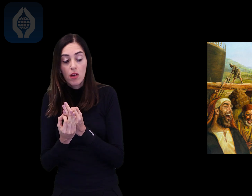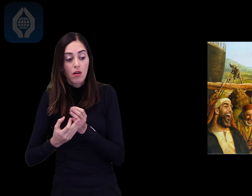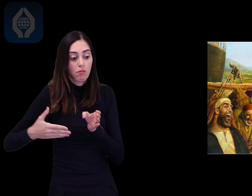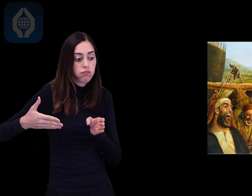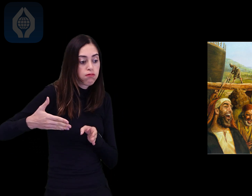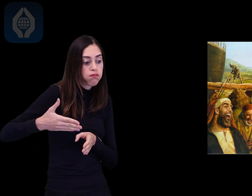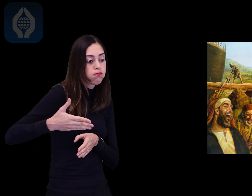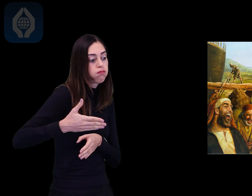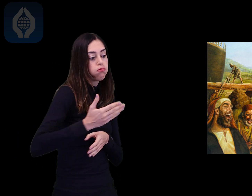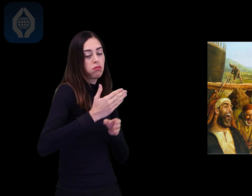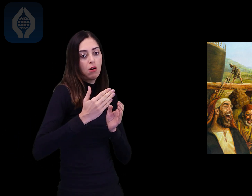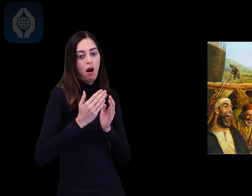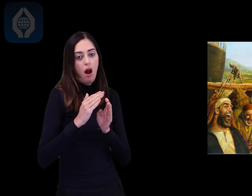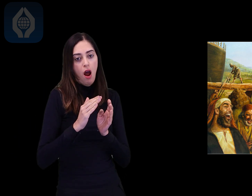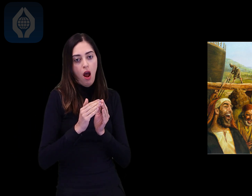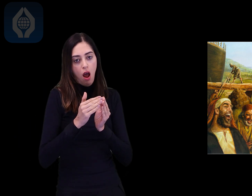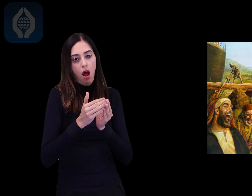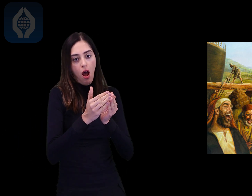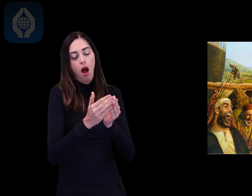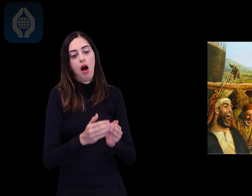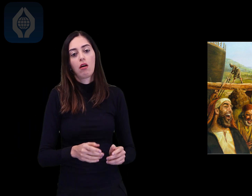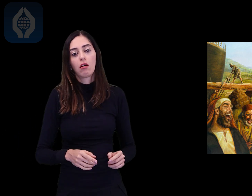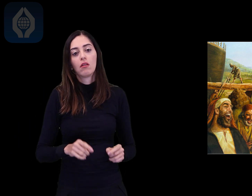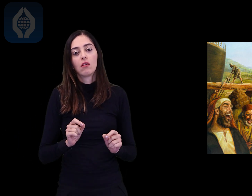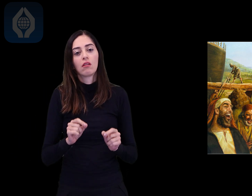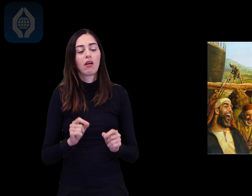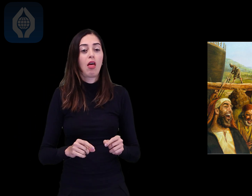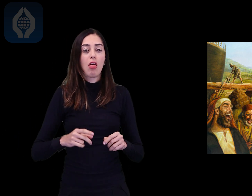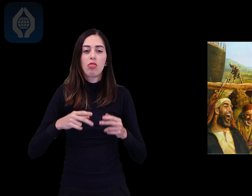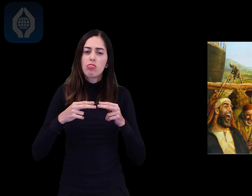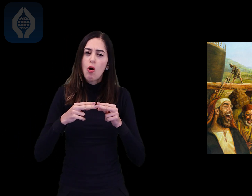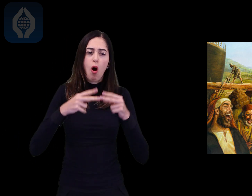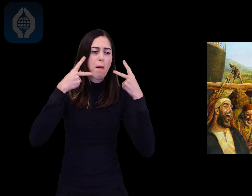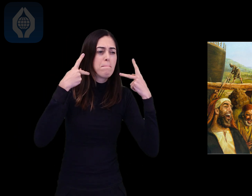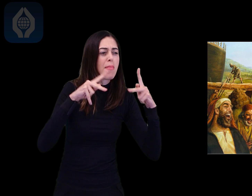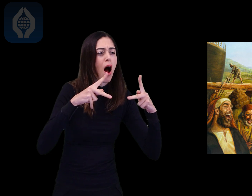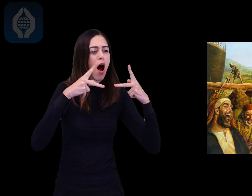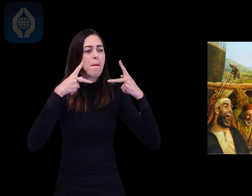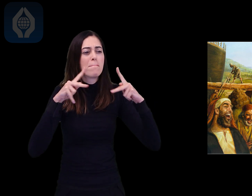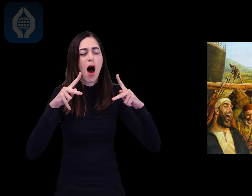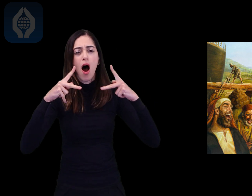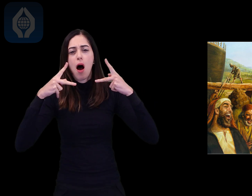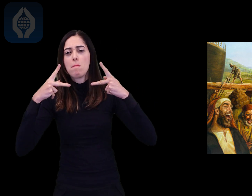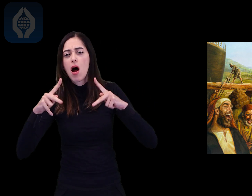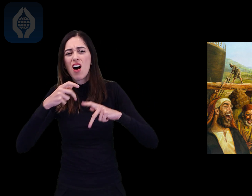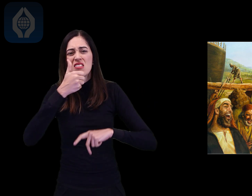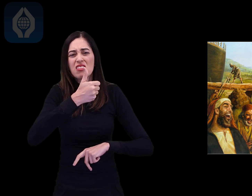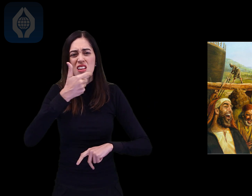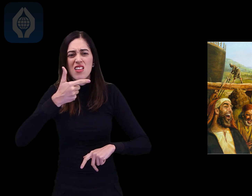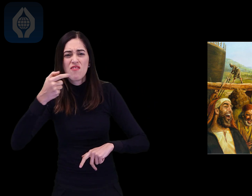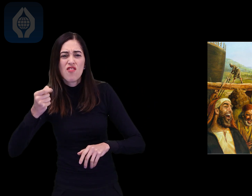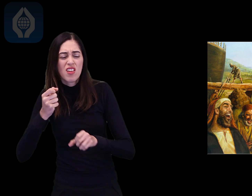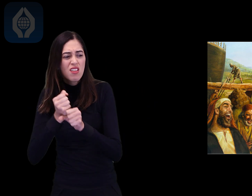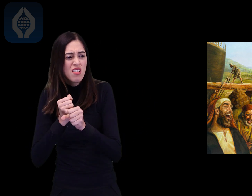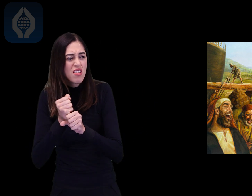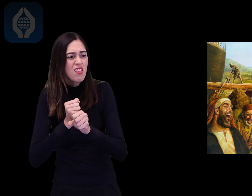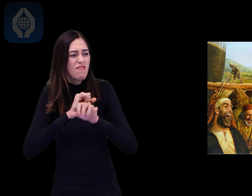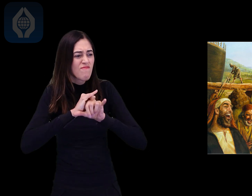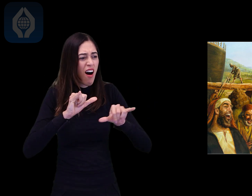Noé não aceitaram as palavras de Deus proferidas a elas por Noé. Elas não concordavam com o Espírito Santo quando este falava às